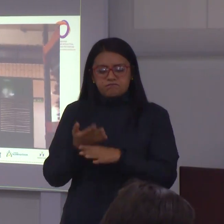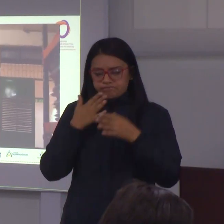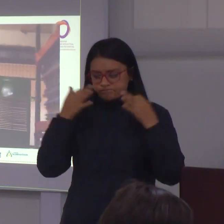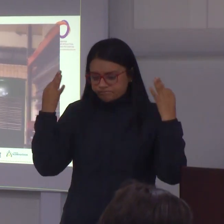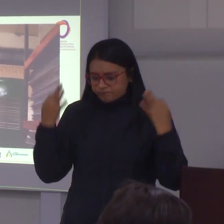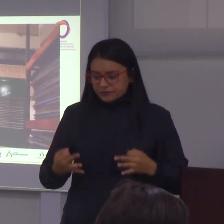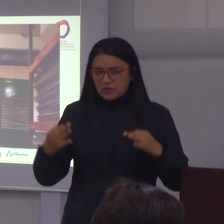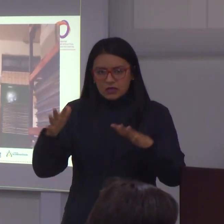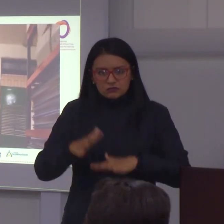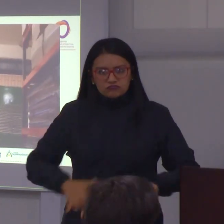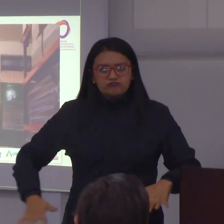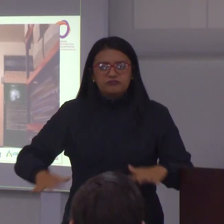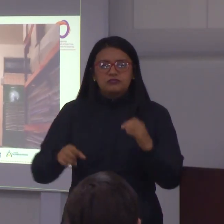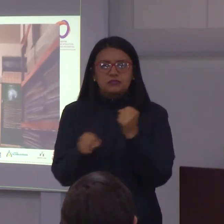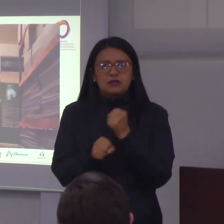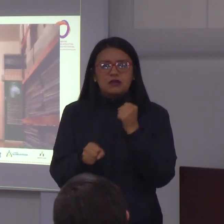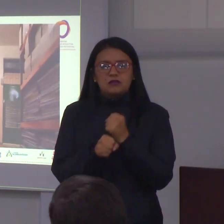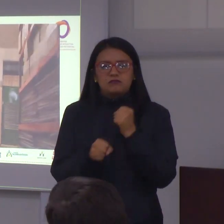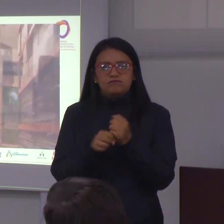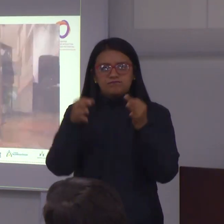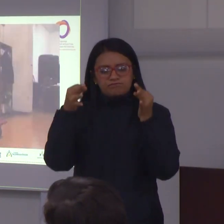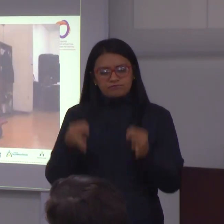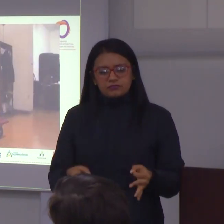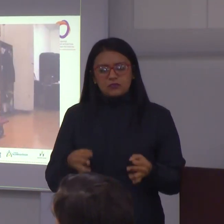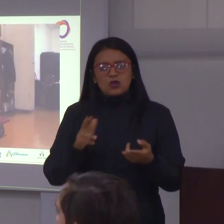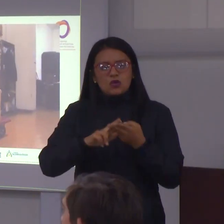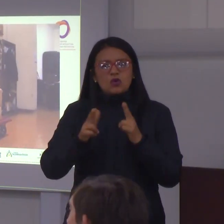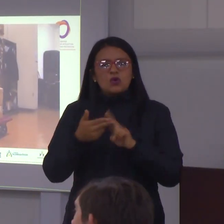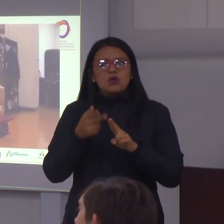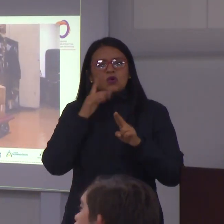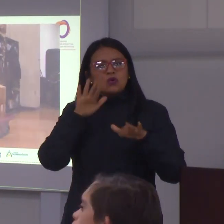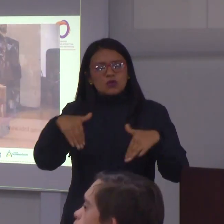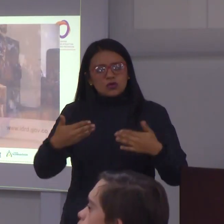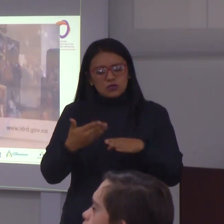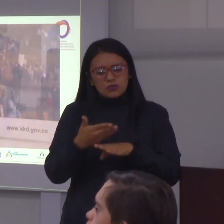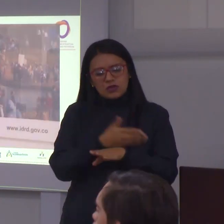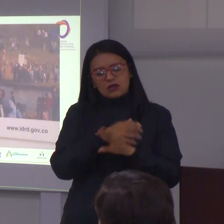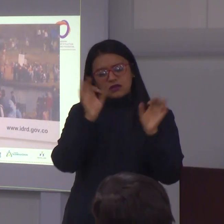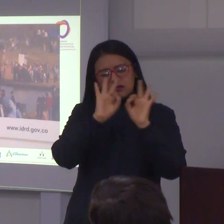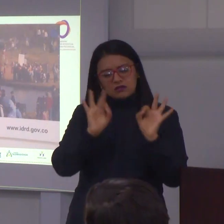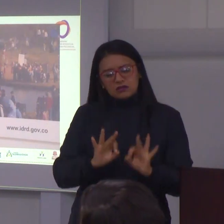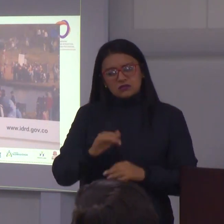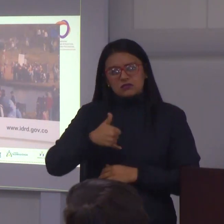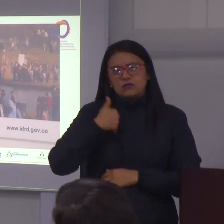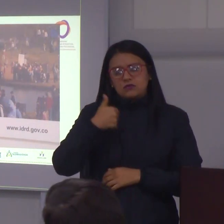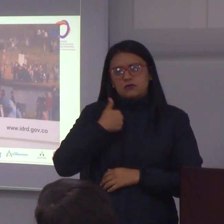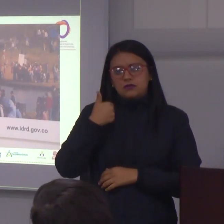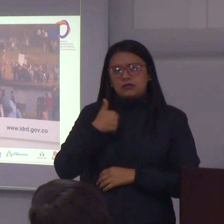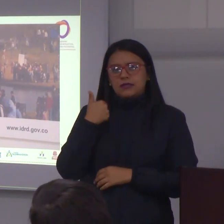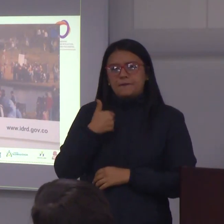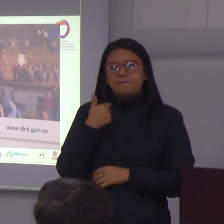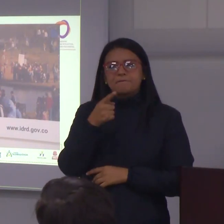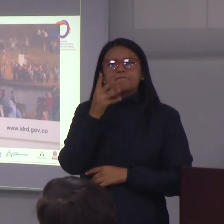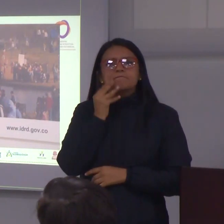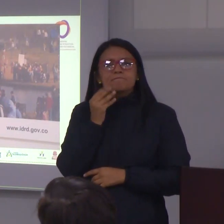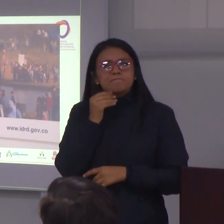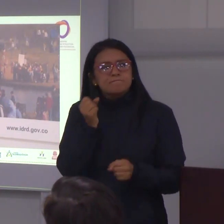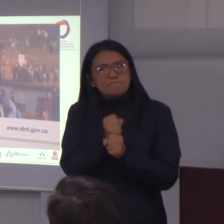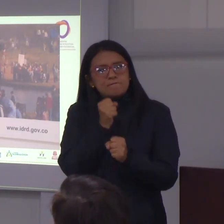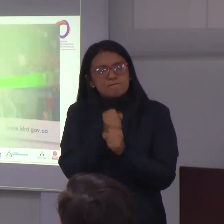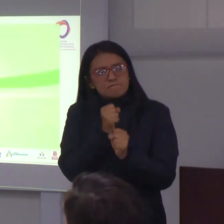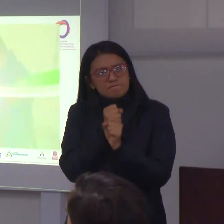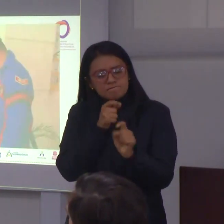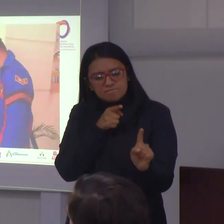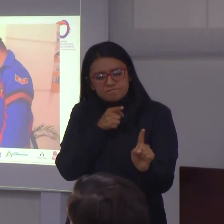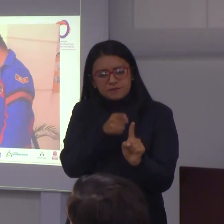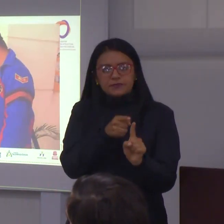real un espacio de trabajo real, el ejercicio de preparación y aproximación de los jóvenes a lo que es una experiencia laboral